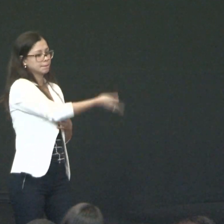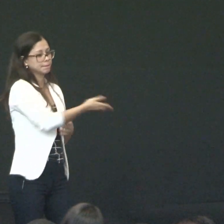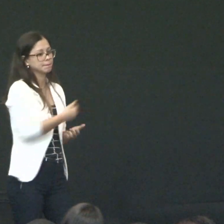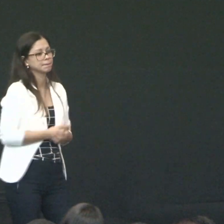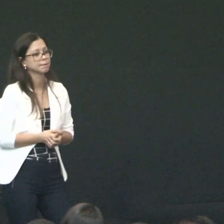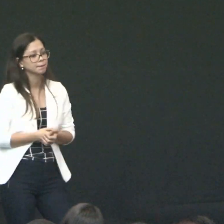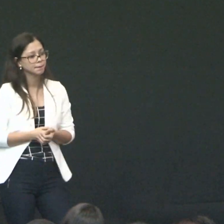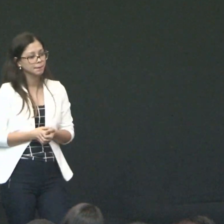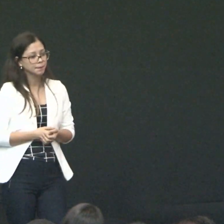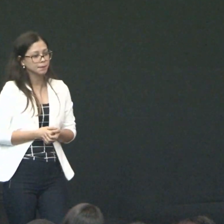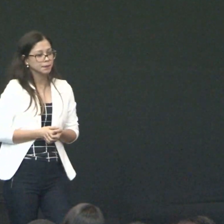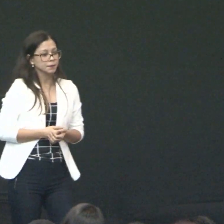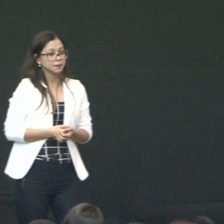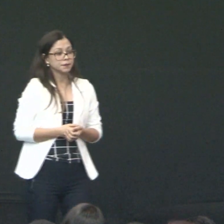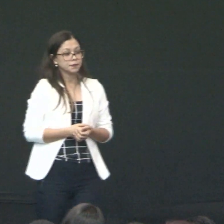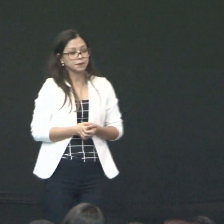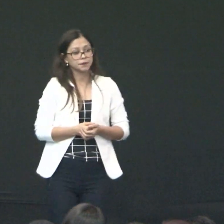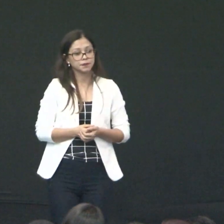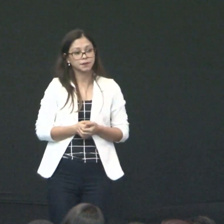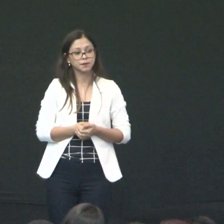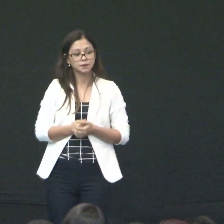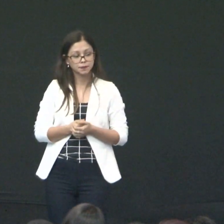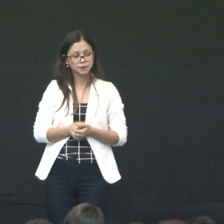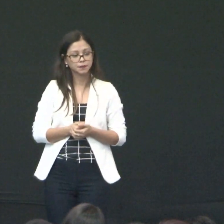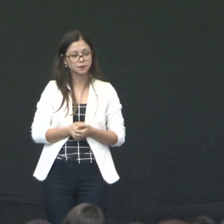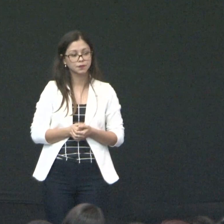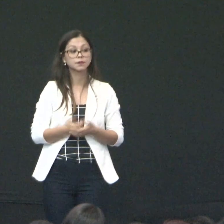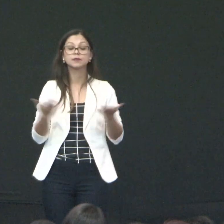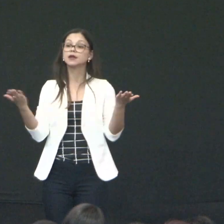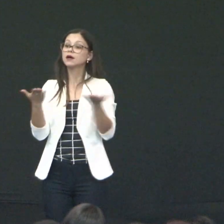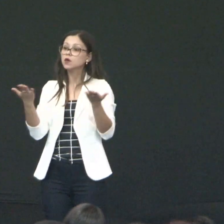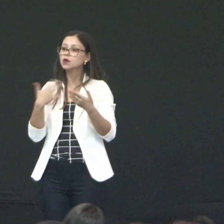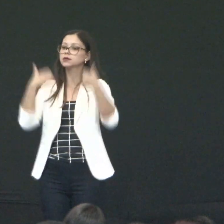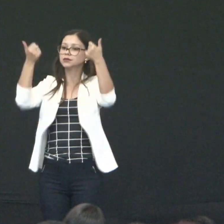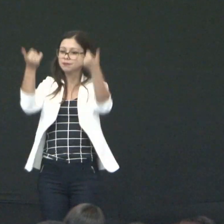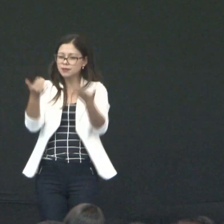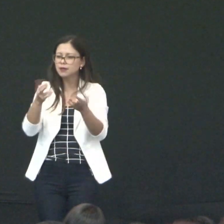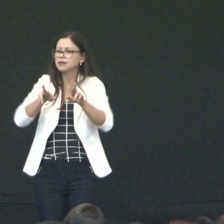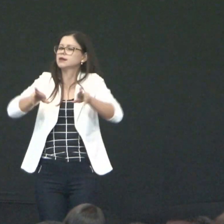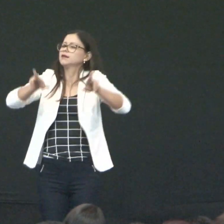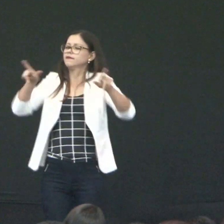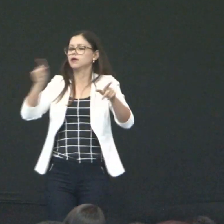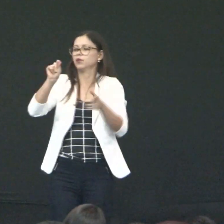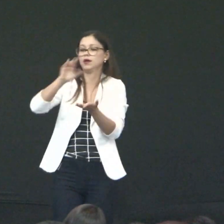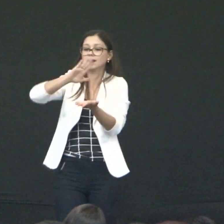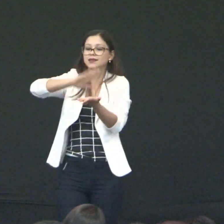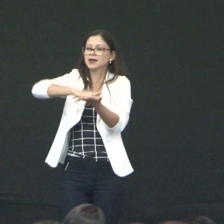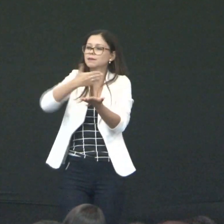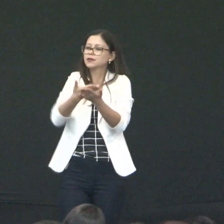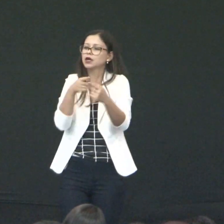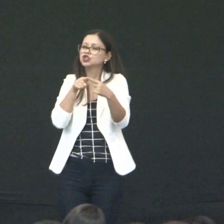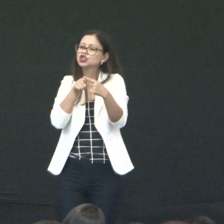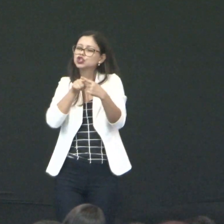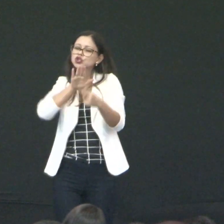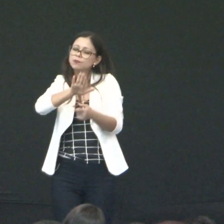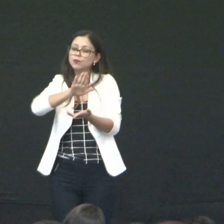de interpretação intralingual. É o que vem dizendo aqui o slide. E aí eu vou falar um pouquinho a respeito